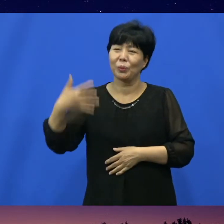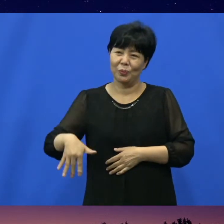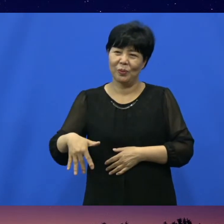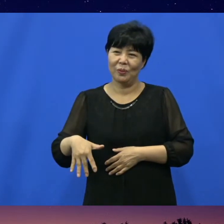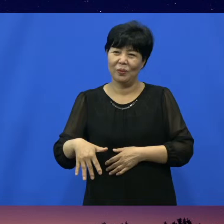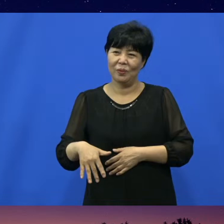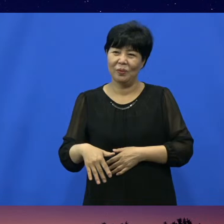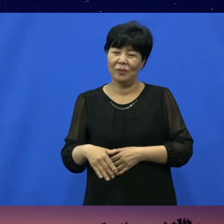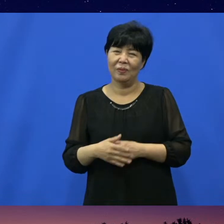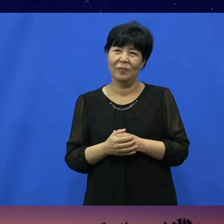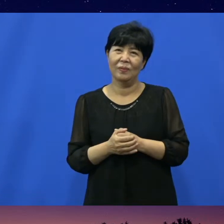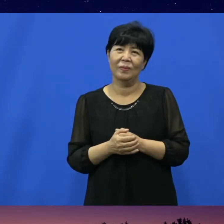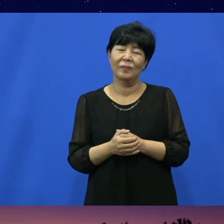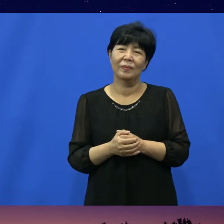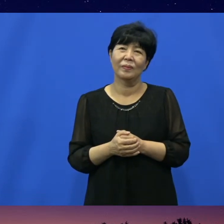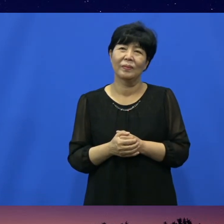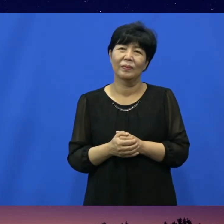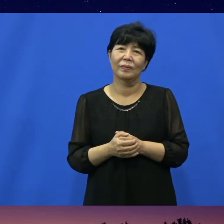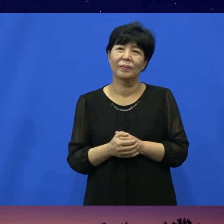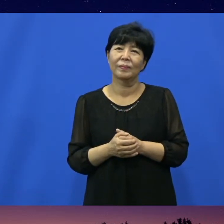우리가 배우는 거예요.